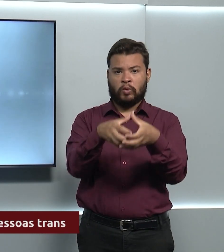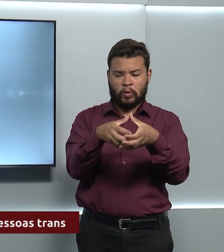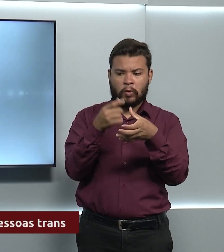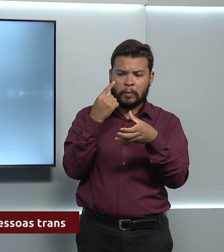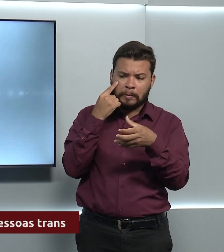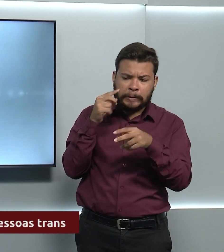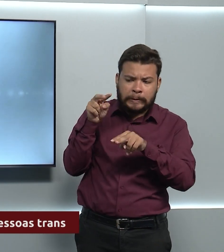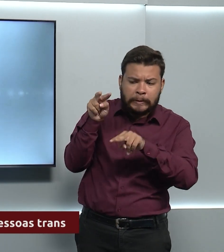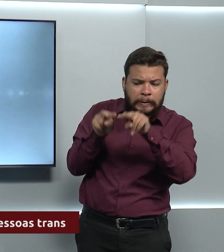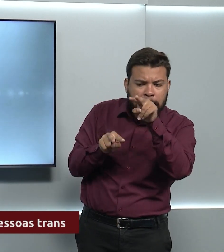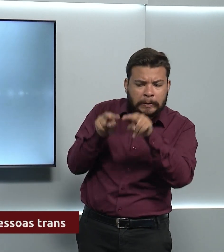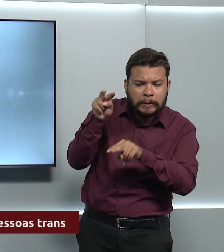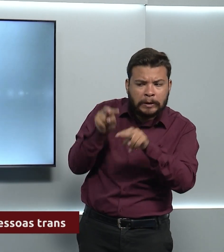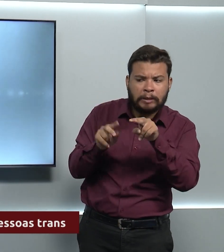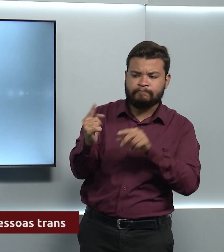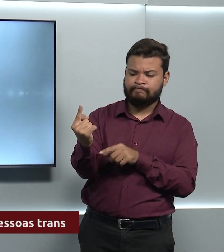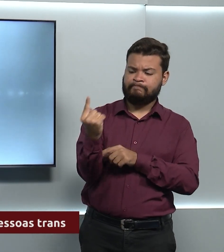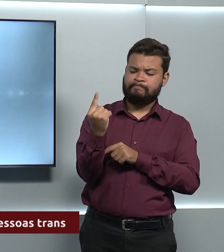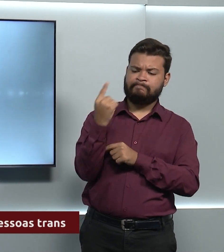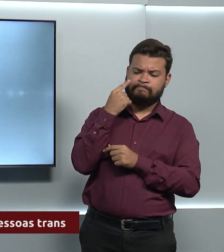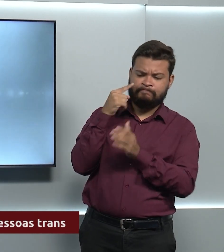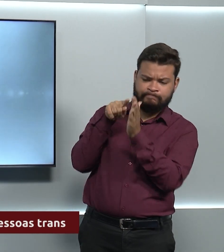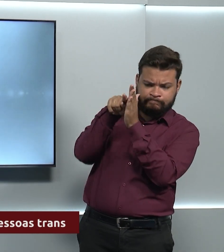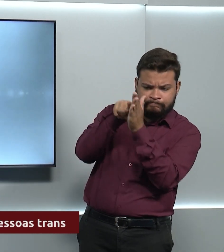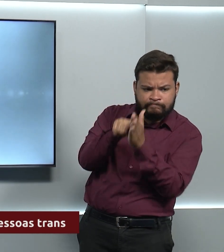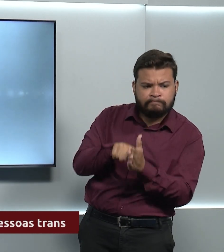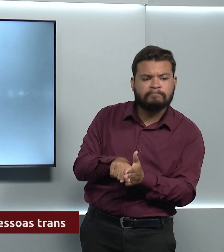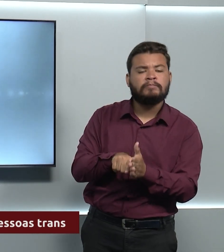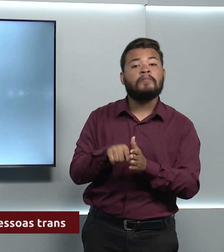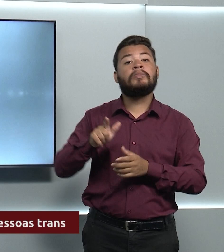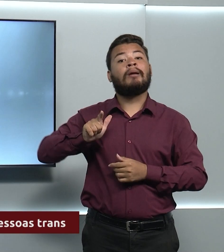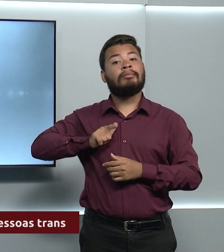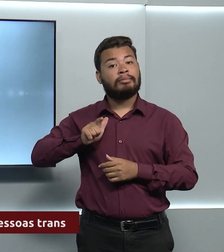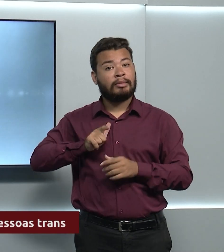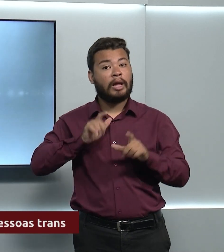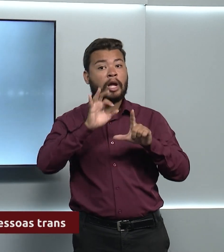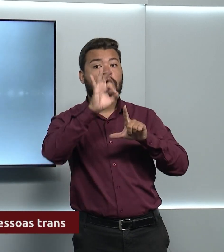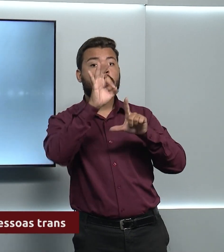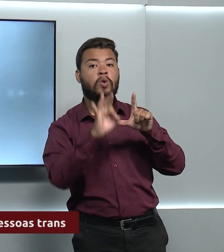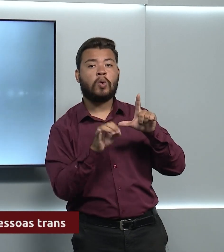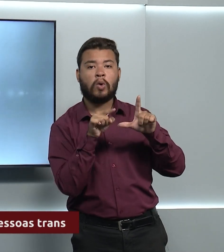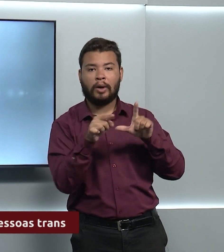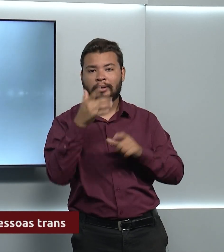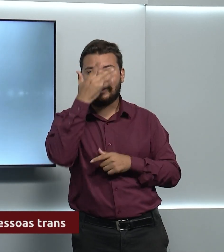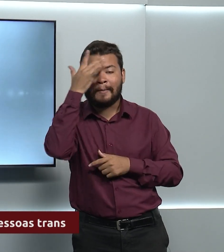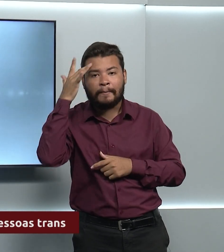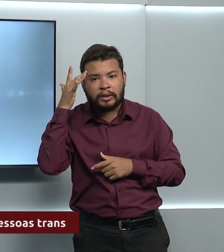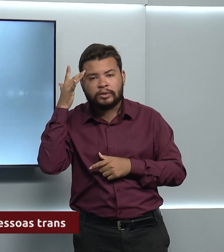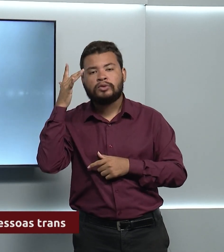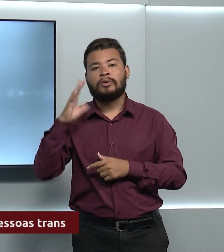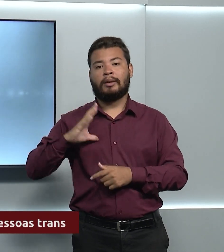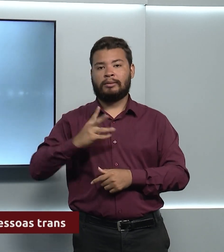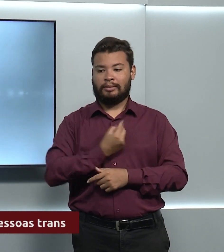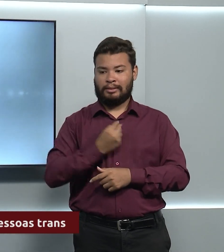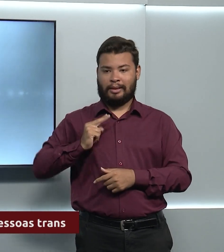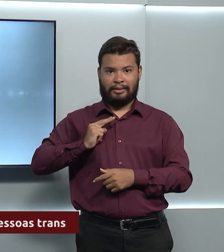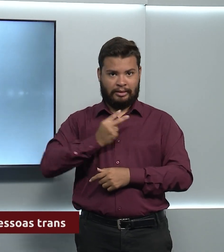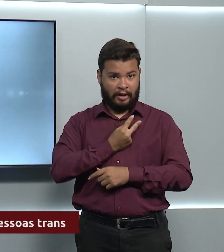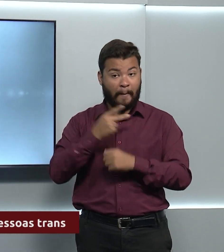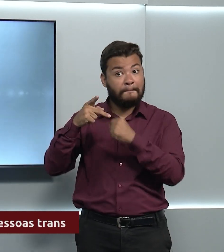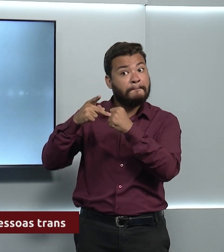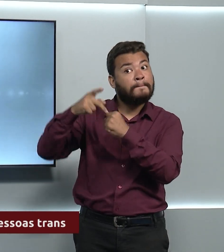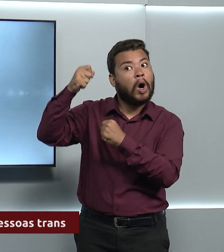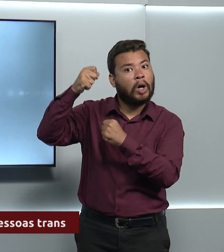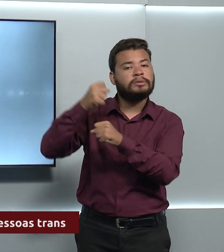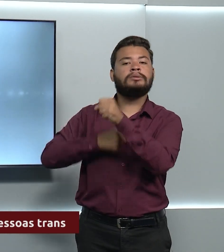A UFG, ela adota cotas para pessoas trans travestis na pós-graduação desde o ano passado,